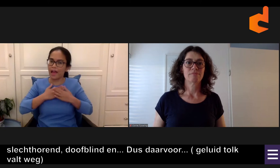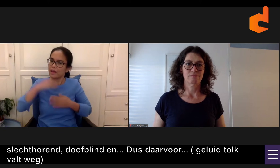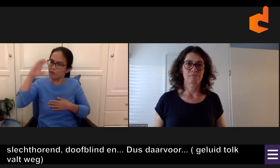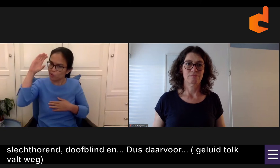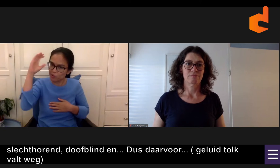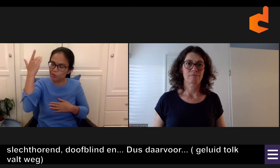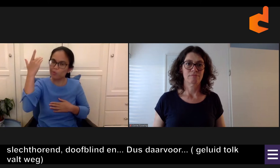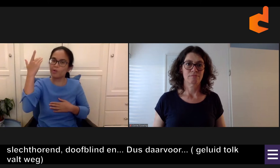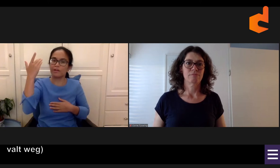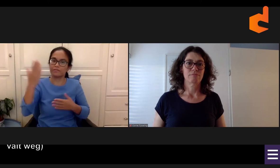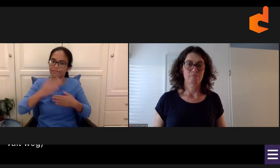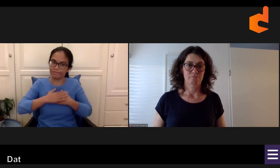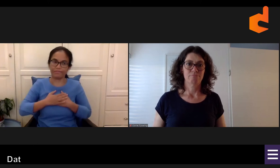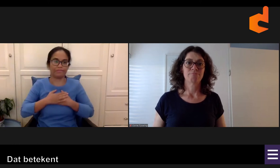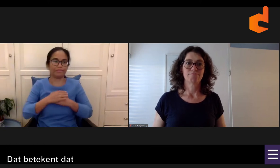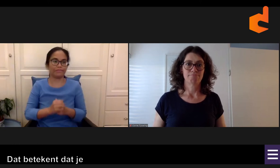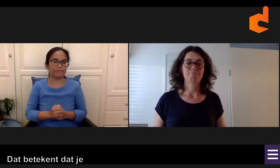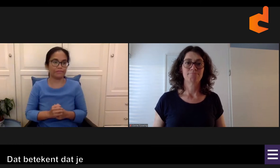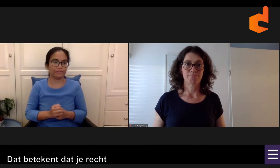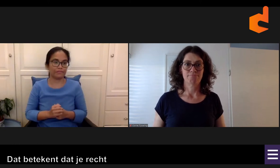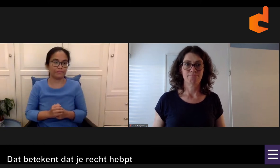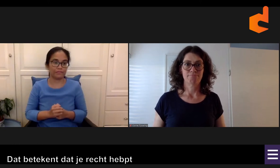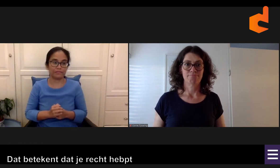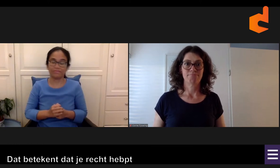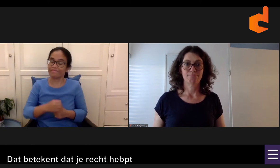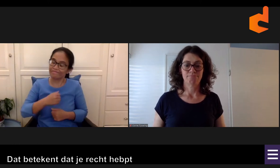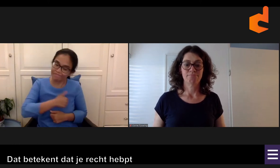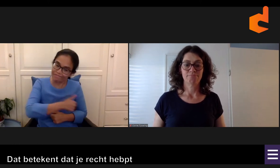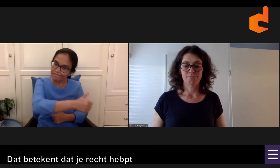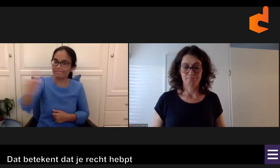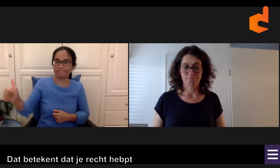Dat betekent dat je recht hebt op het gebruik van je eigen taal en het uitdragen van je eigen cultuur.